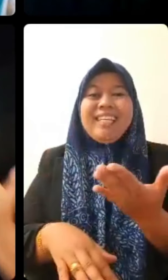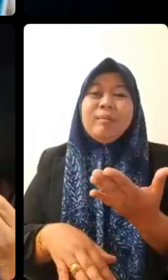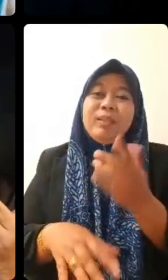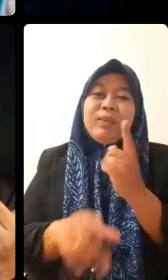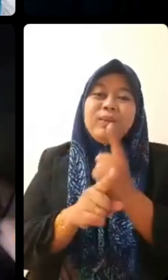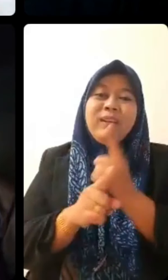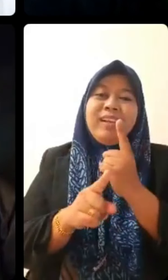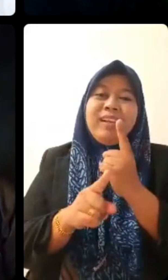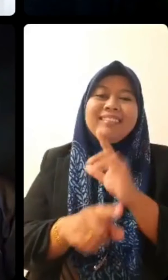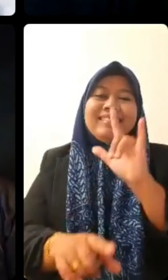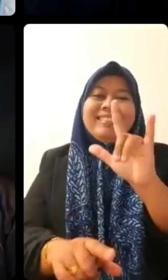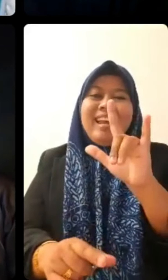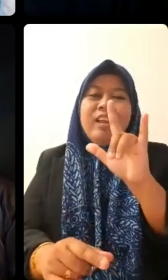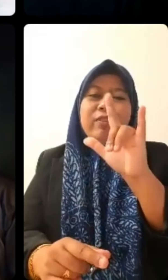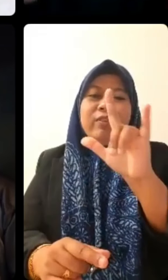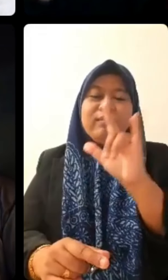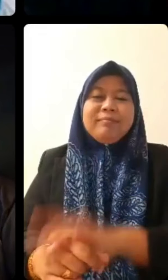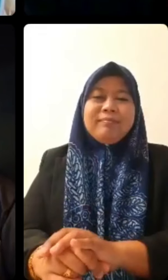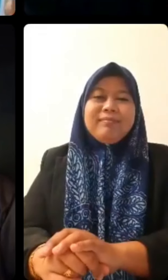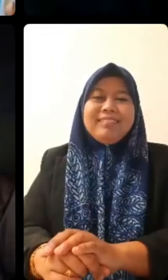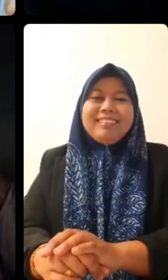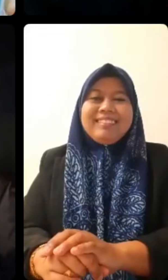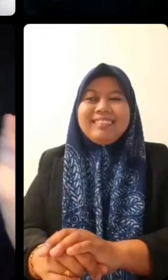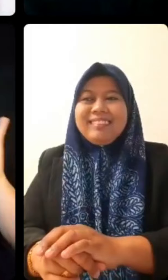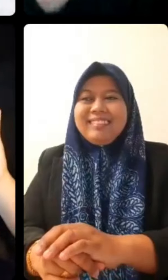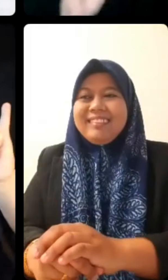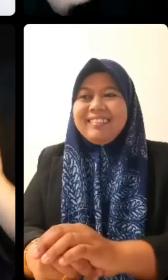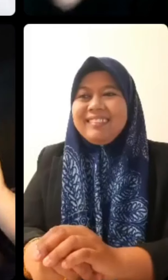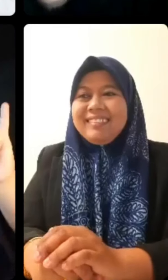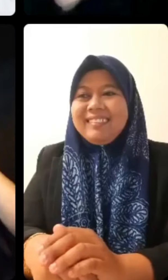Ya, betul. Yeah. I love you. Terima kasih semua.